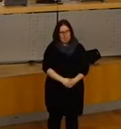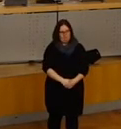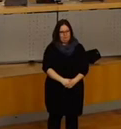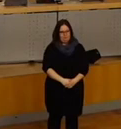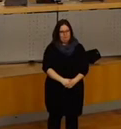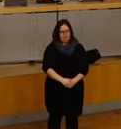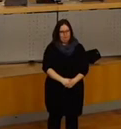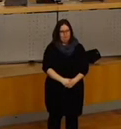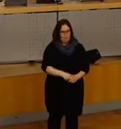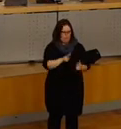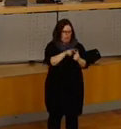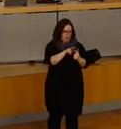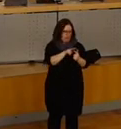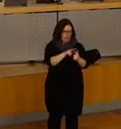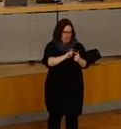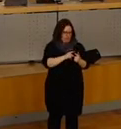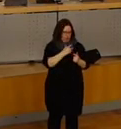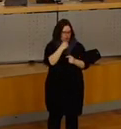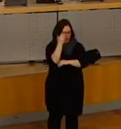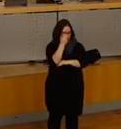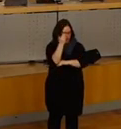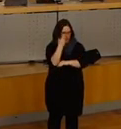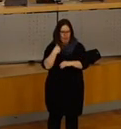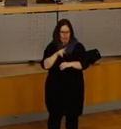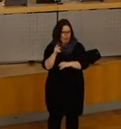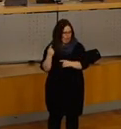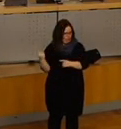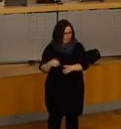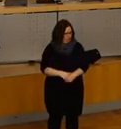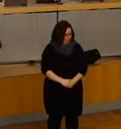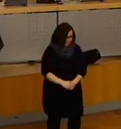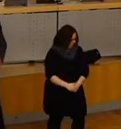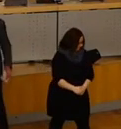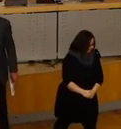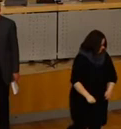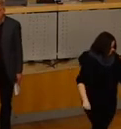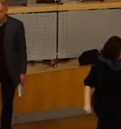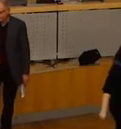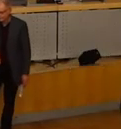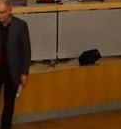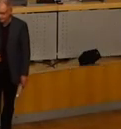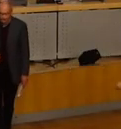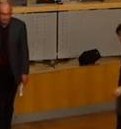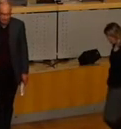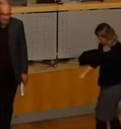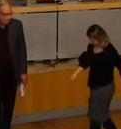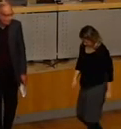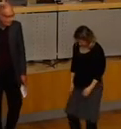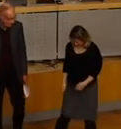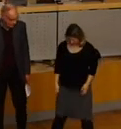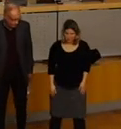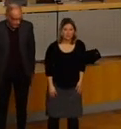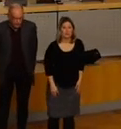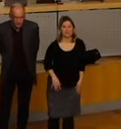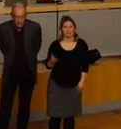das sind zwei projekte nicht vorstellen möchte herr krüger übernimmt vielen dank herr dr pepper ja ein großer teil